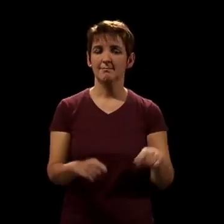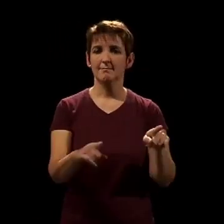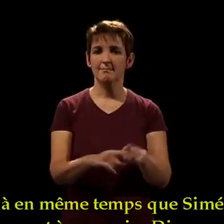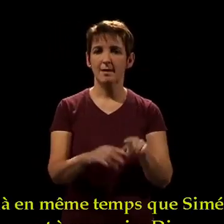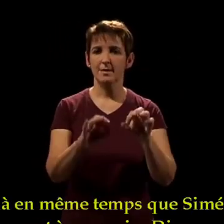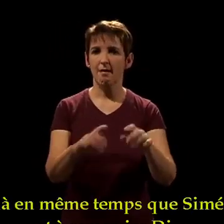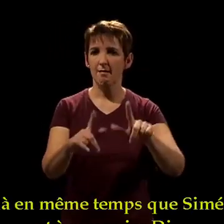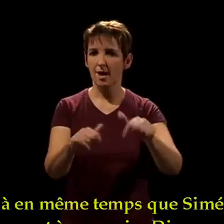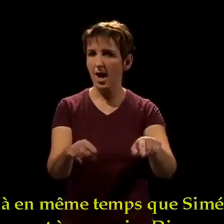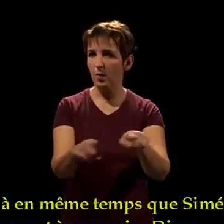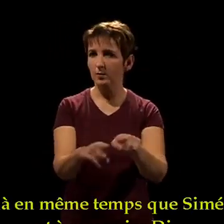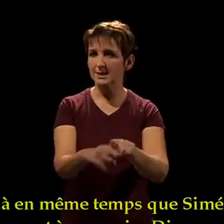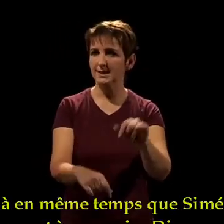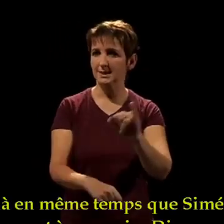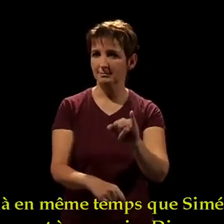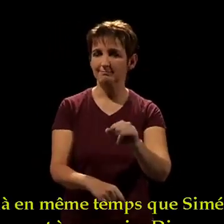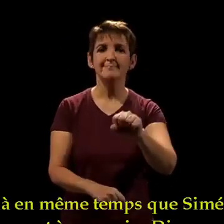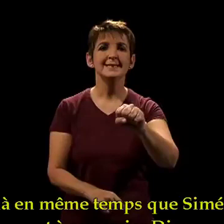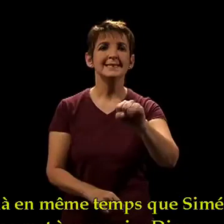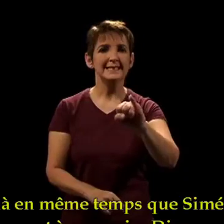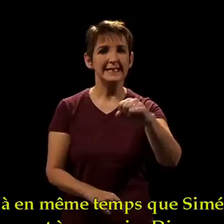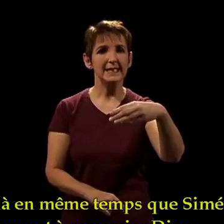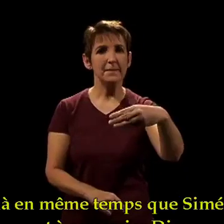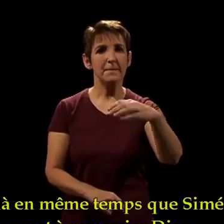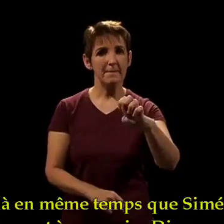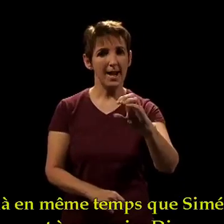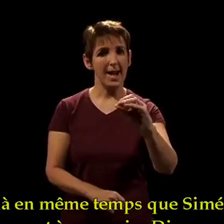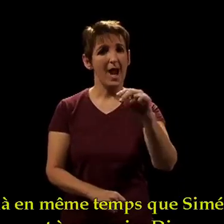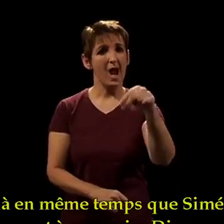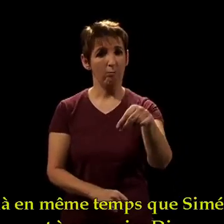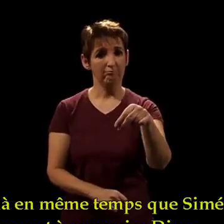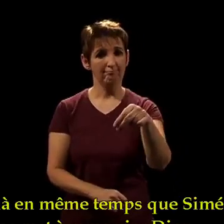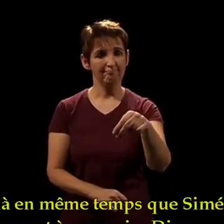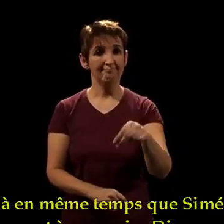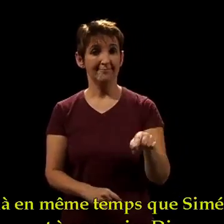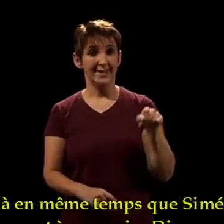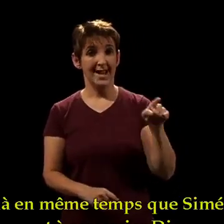Elle est là en même temps que Siméon et se met à remercier Dieu.